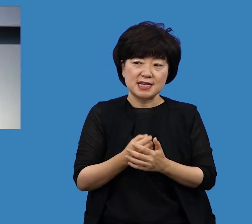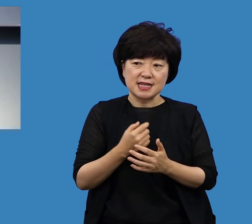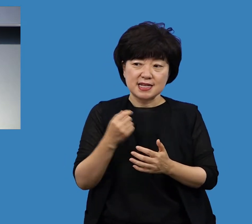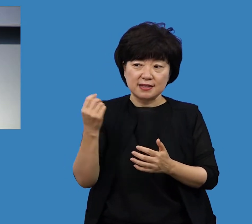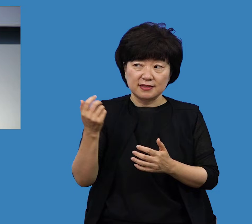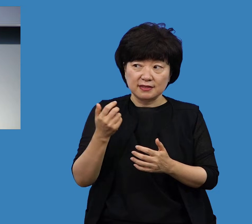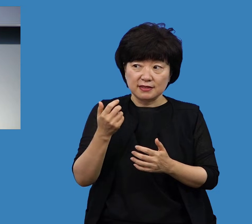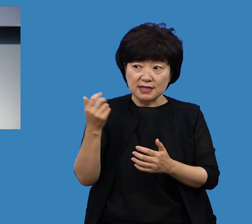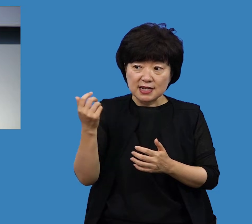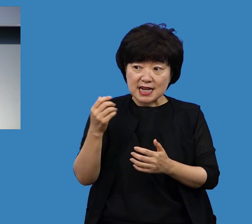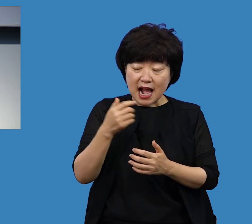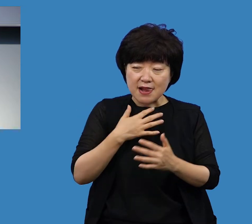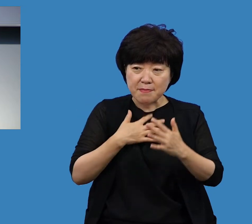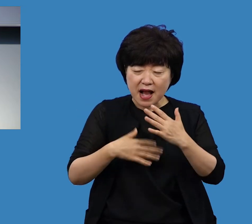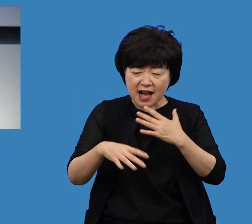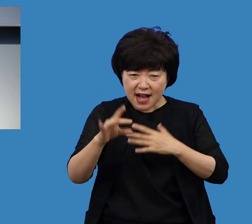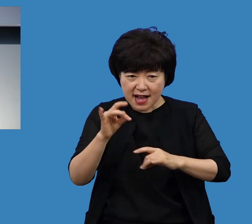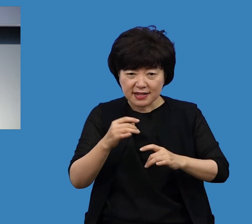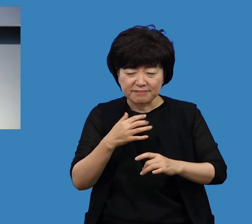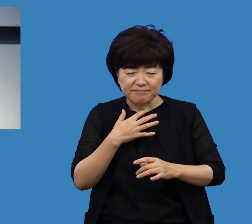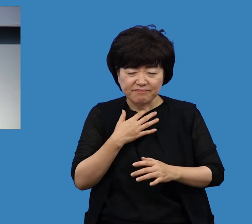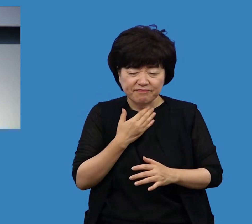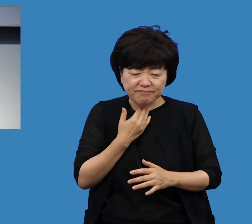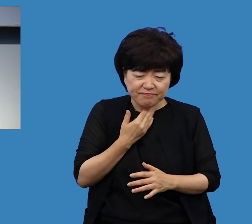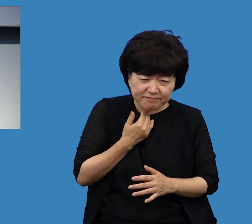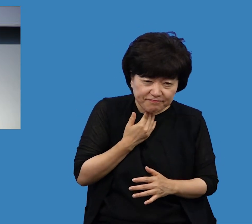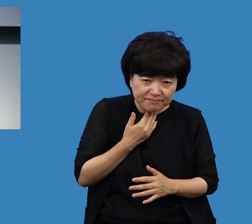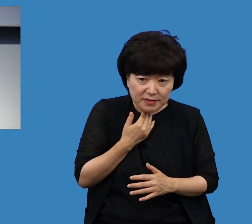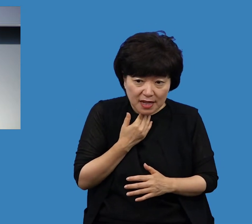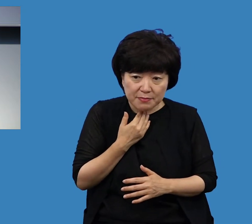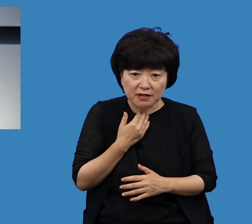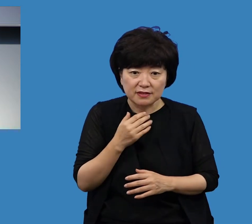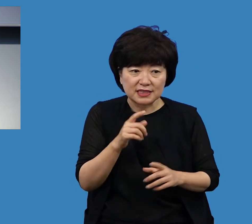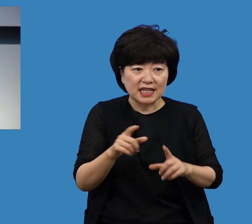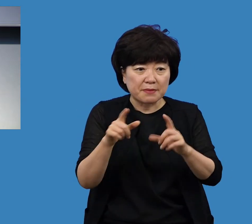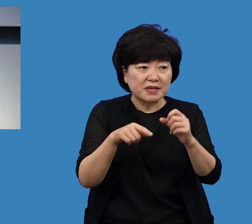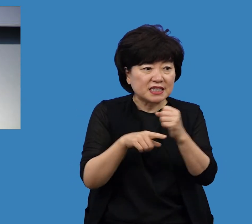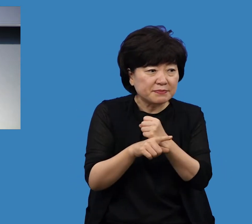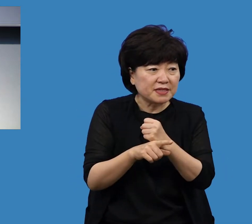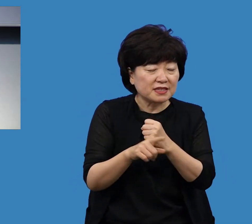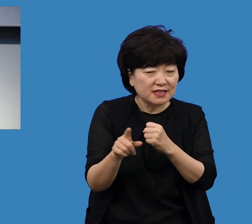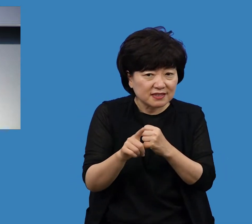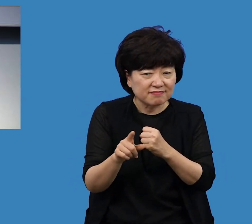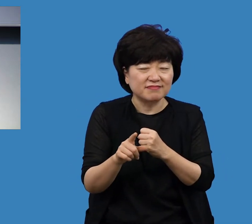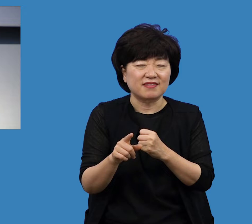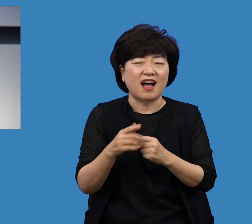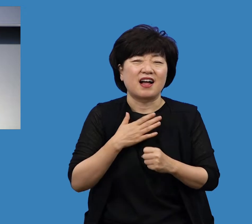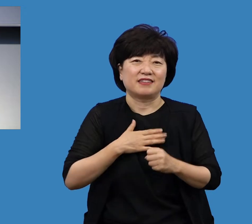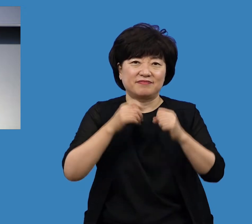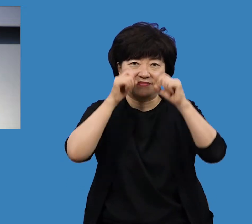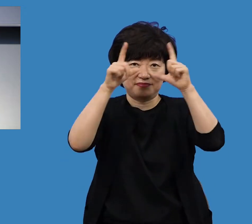비로소 삶의 의미가 뭔지가 각 사람에게 정의되기 시작해요. 예. 예를 들어서